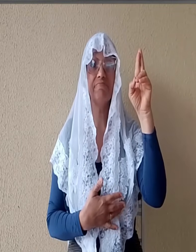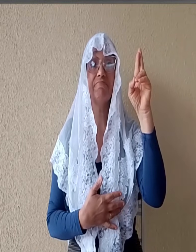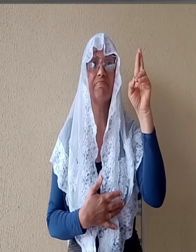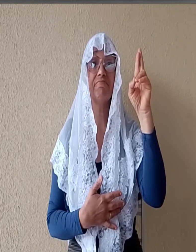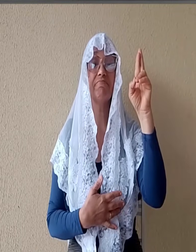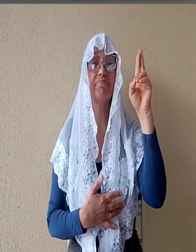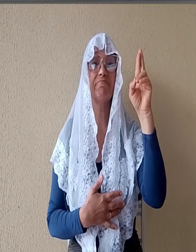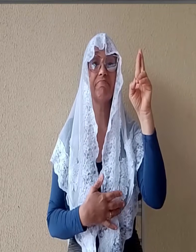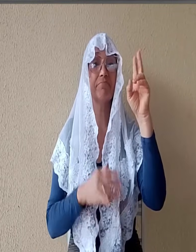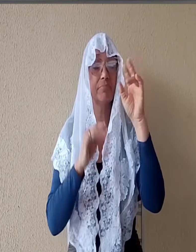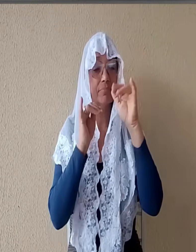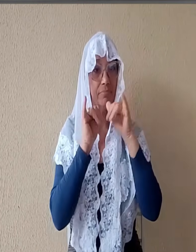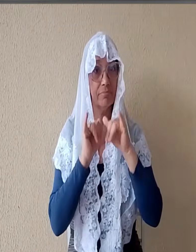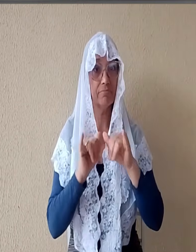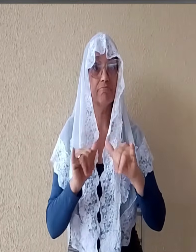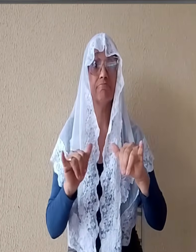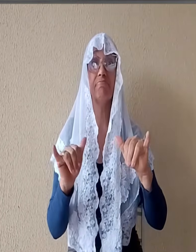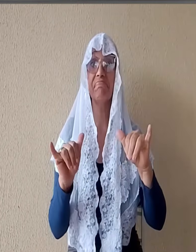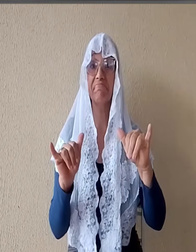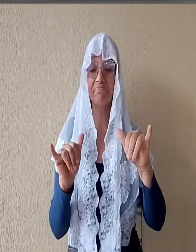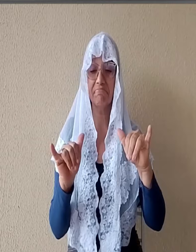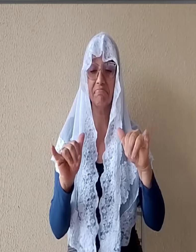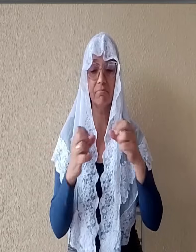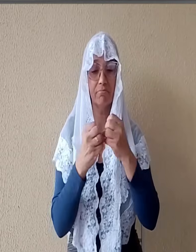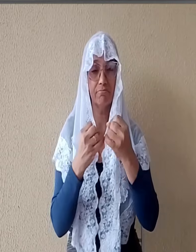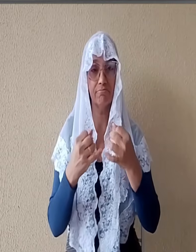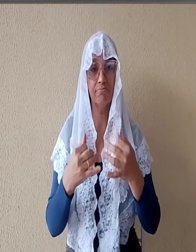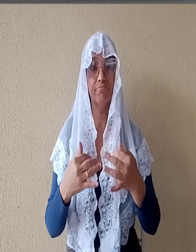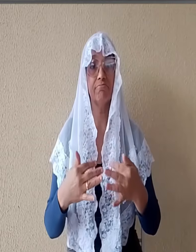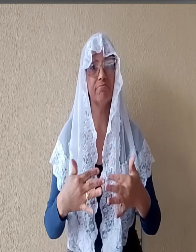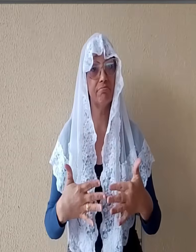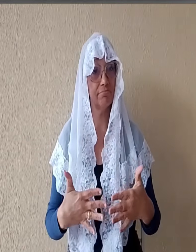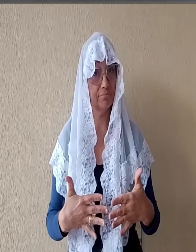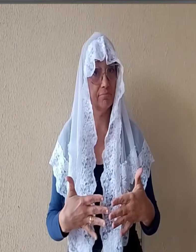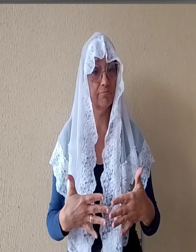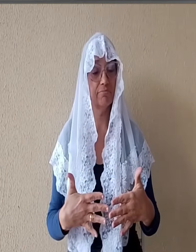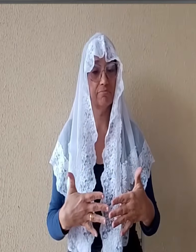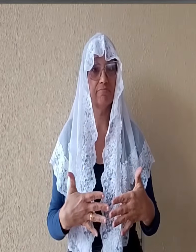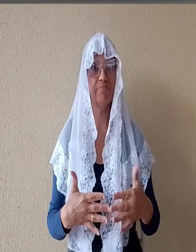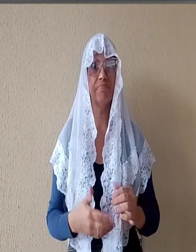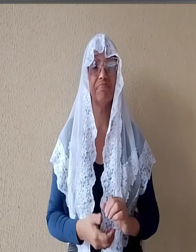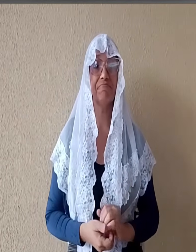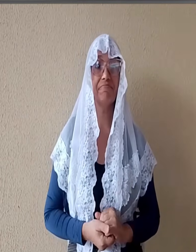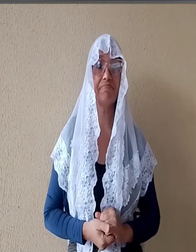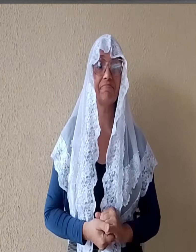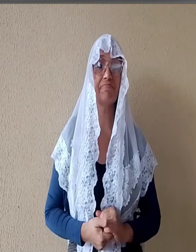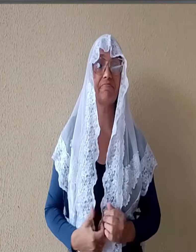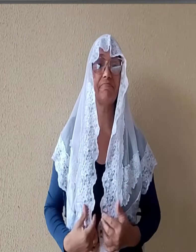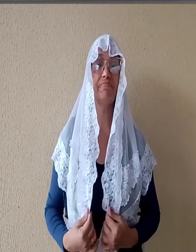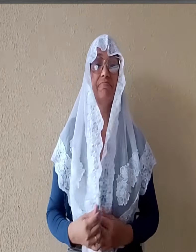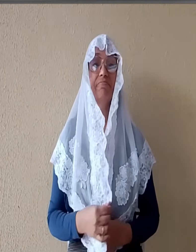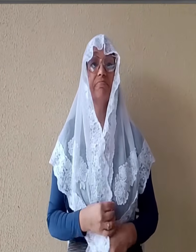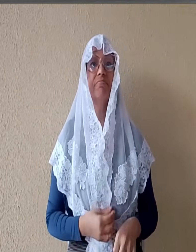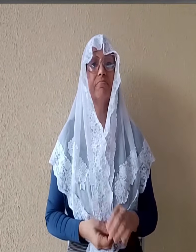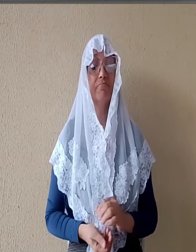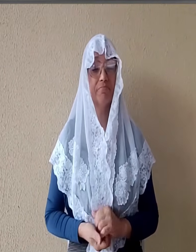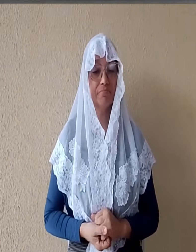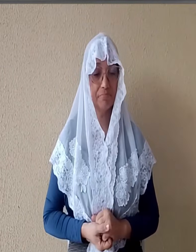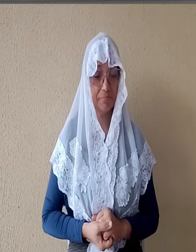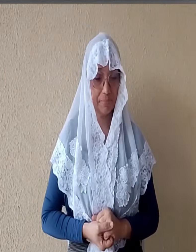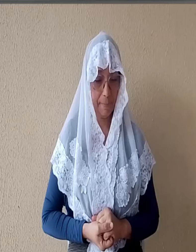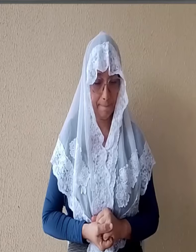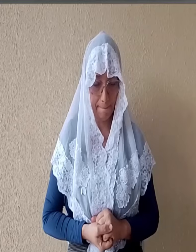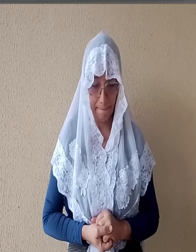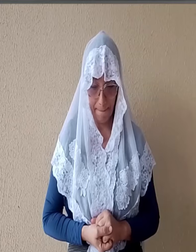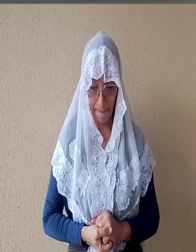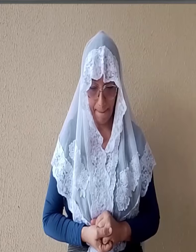Não confirmou. Aí quando veio aquilo que chama curiosidade,